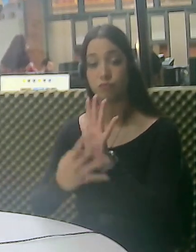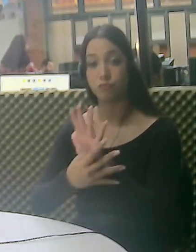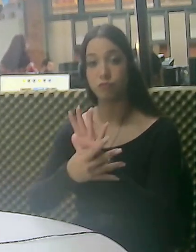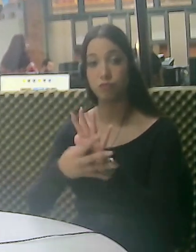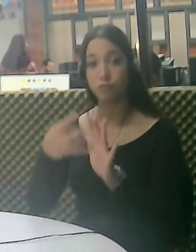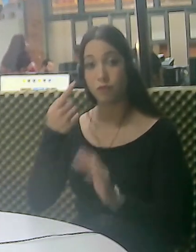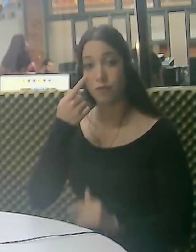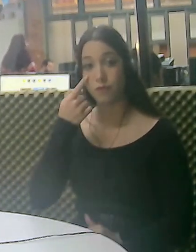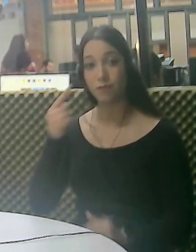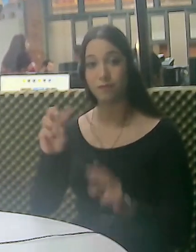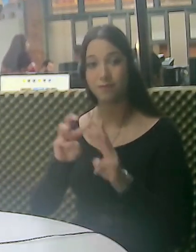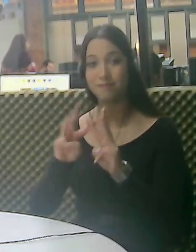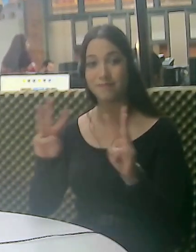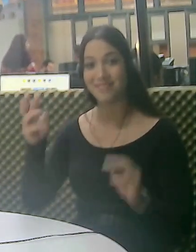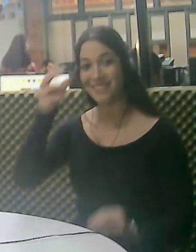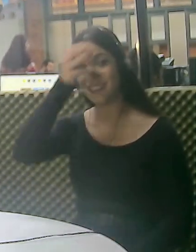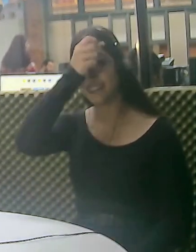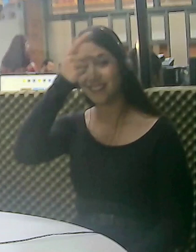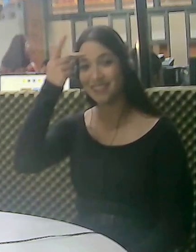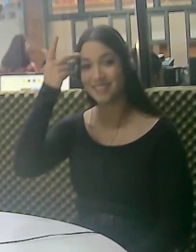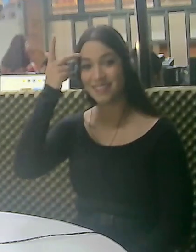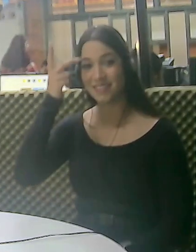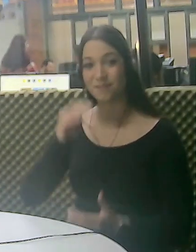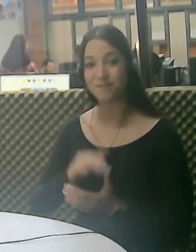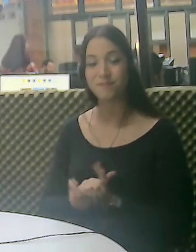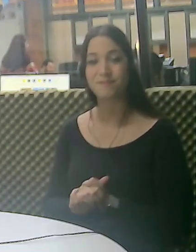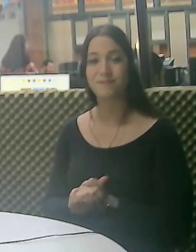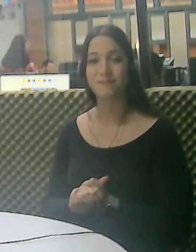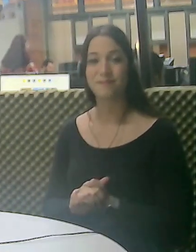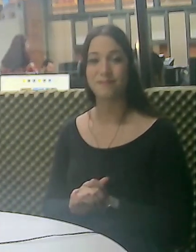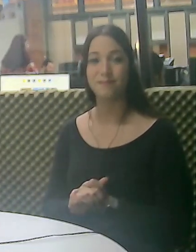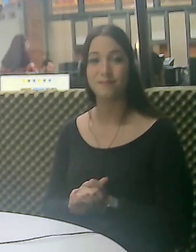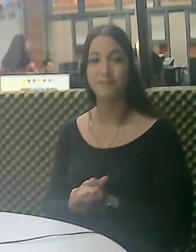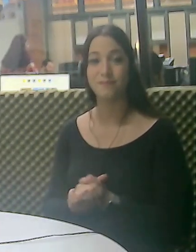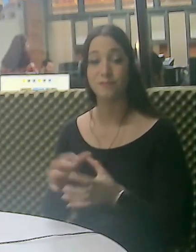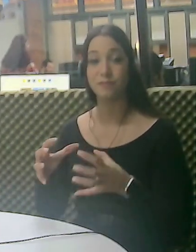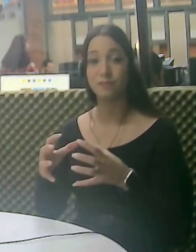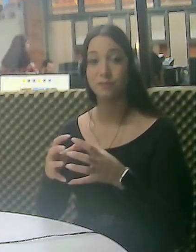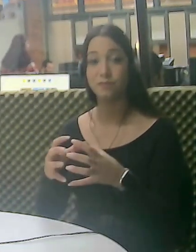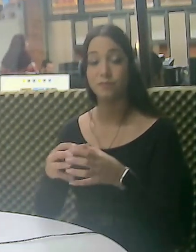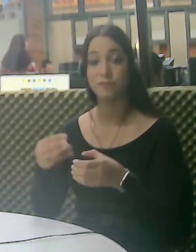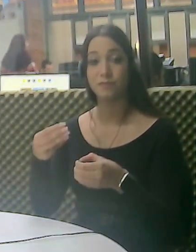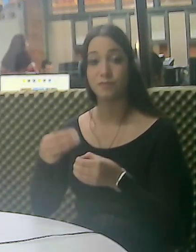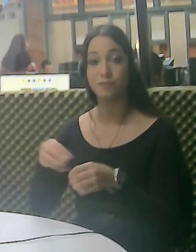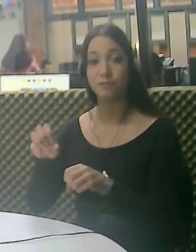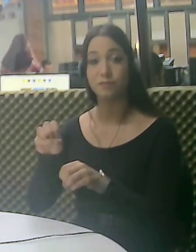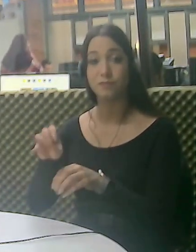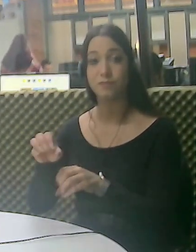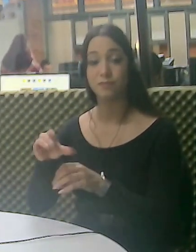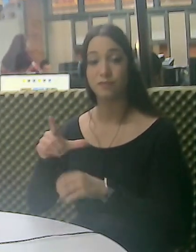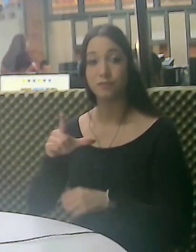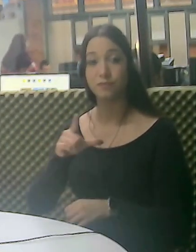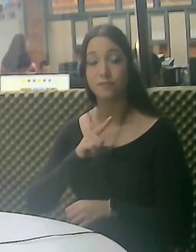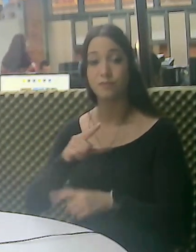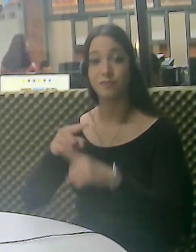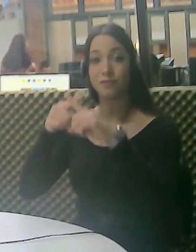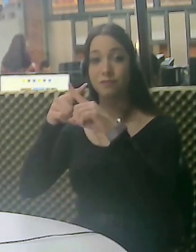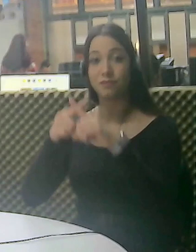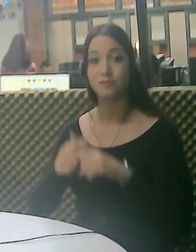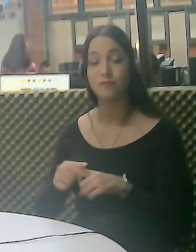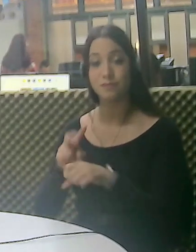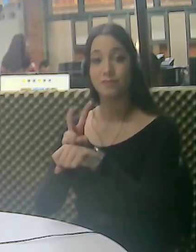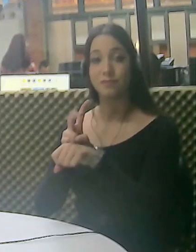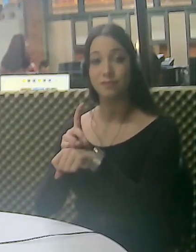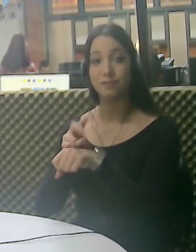ser conferida no portal da Prefeitura. Turmas da Rede Municipal de Ensino participam de mini campeonato de